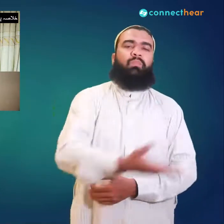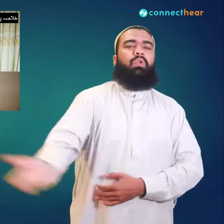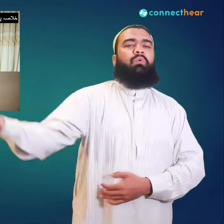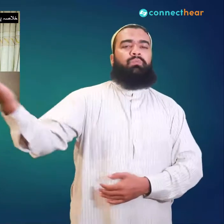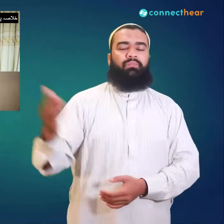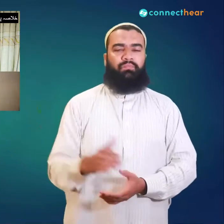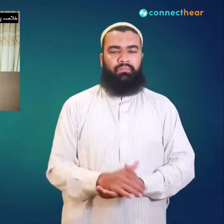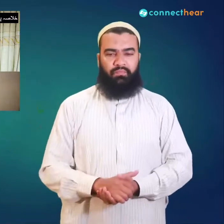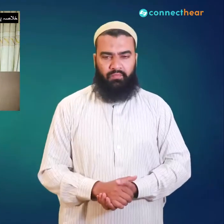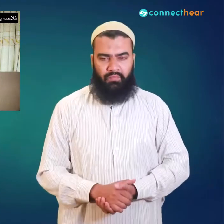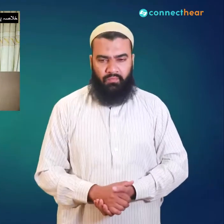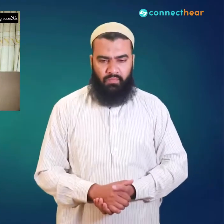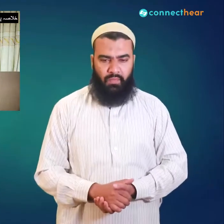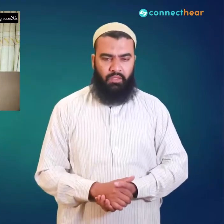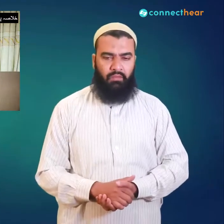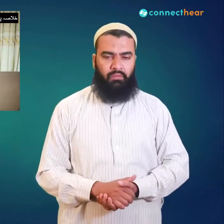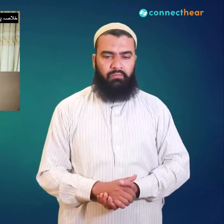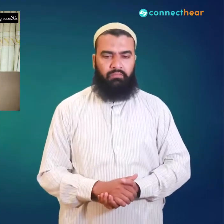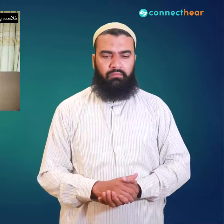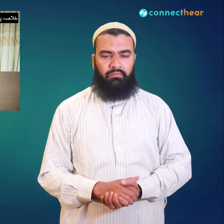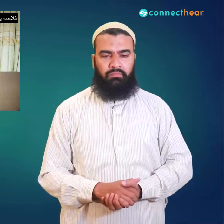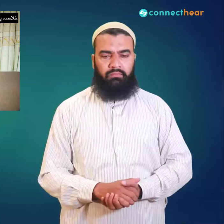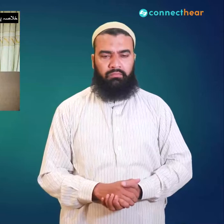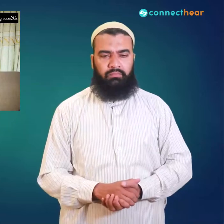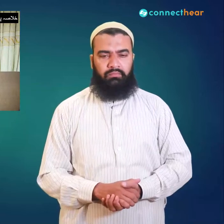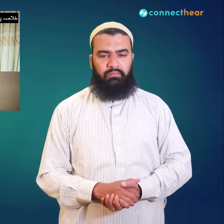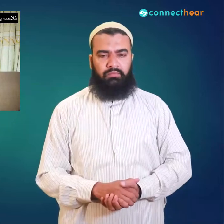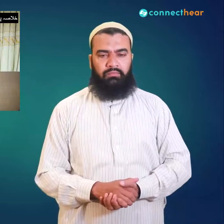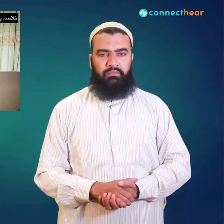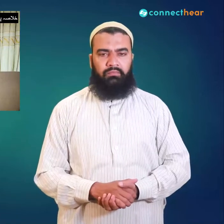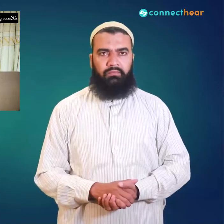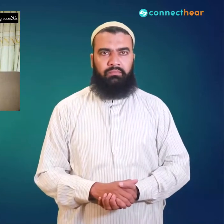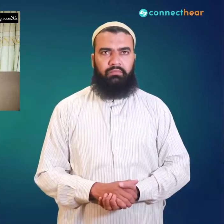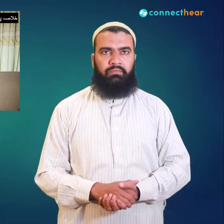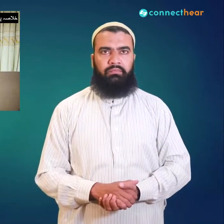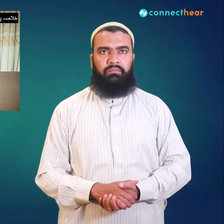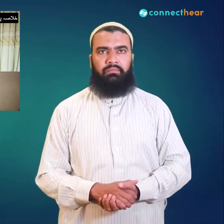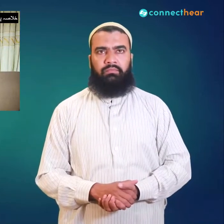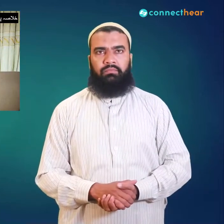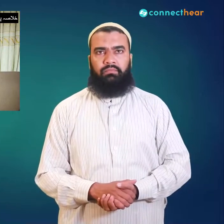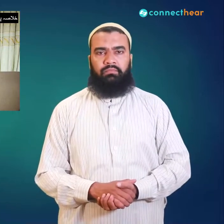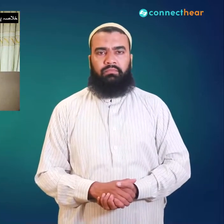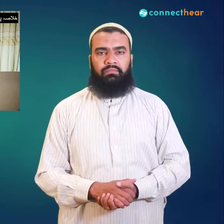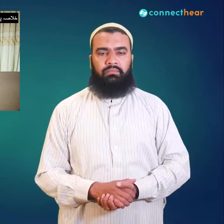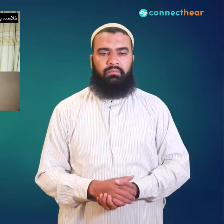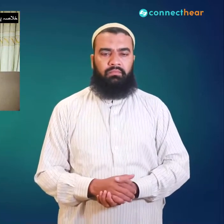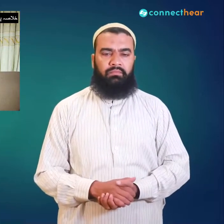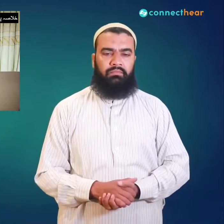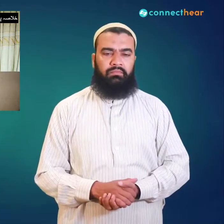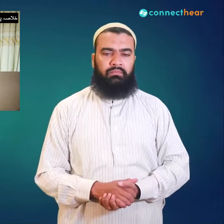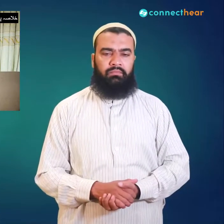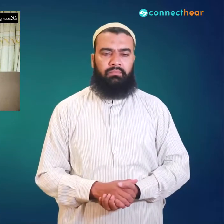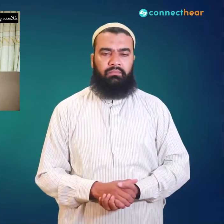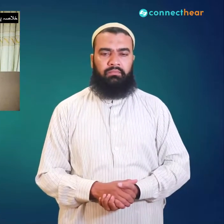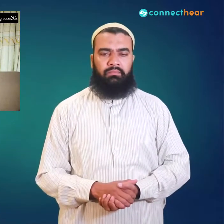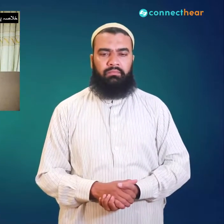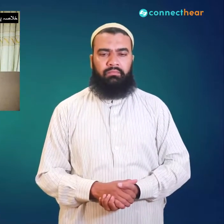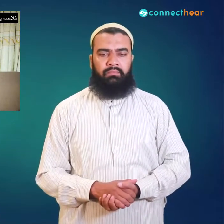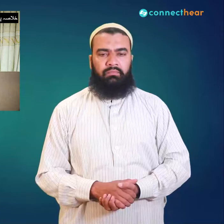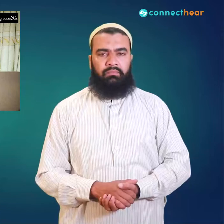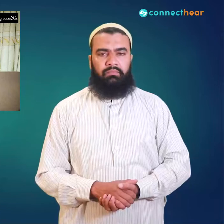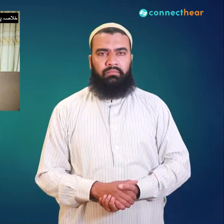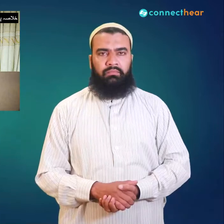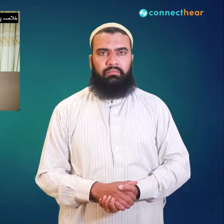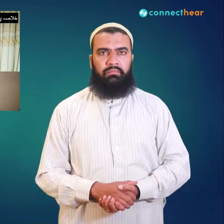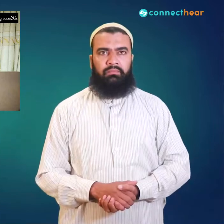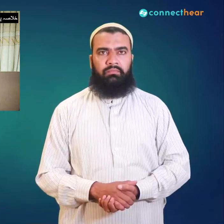ہے۔ رکوع نمبر 6، آیت نمبر 75۔ والذین آمنوا